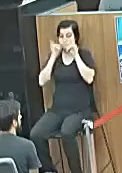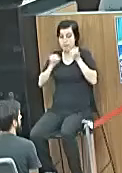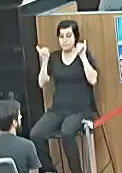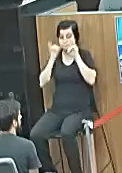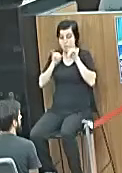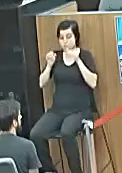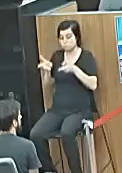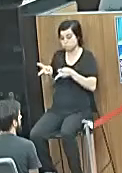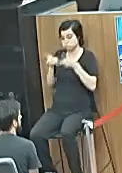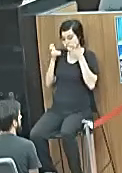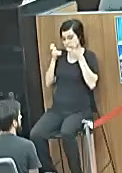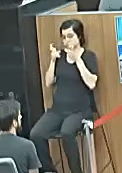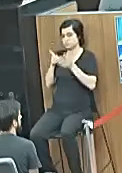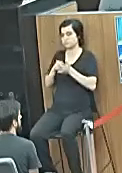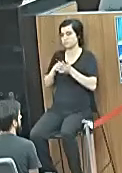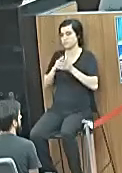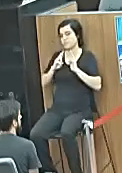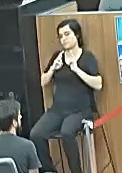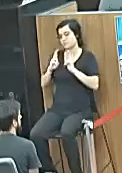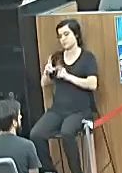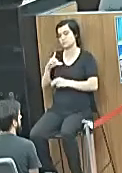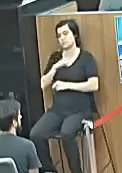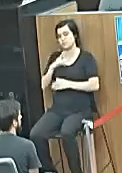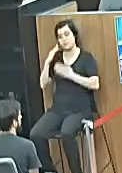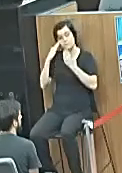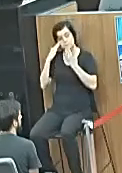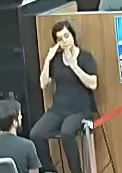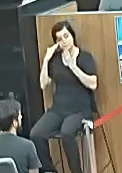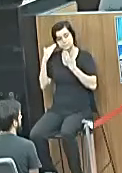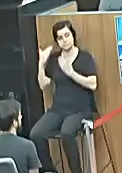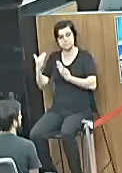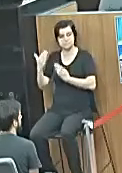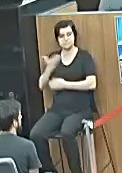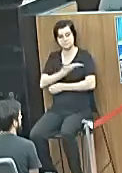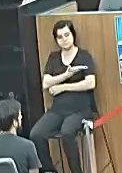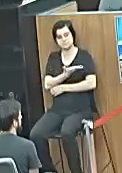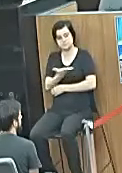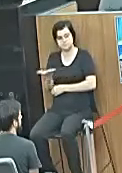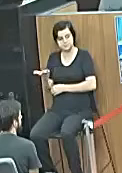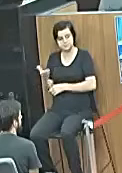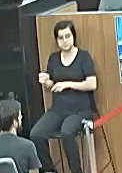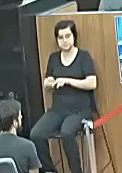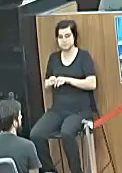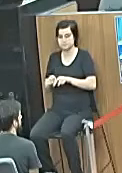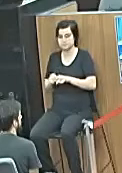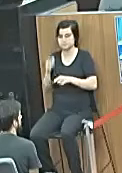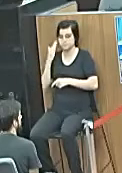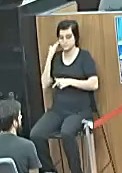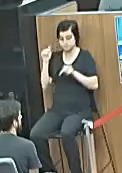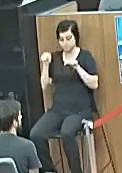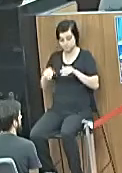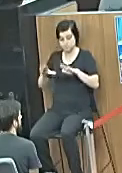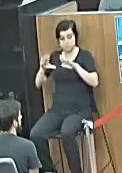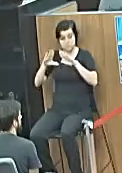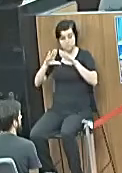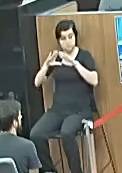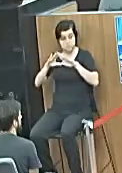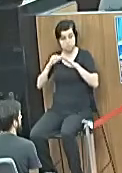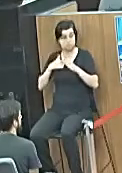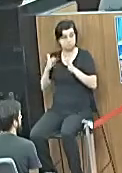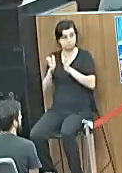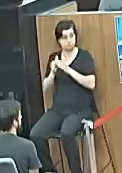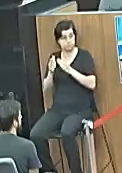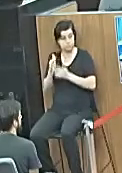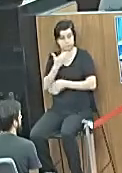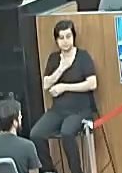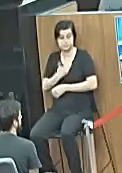ouvida e representada mais uma vez press meus agradecimentos meu muito obrigado a essa casa faço um apelo ao